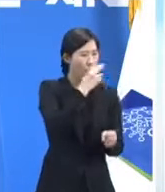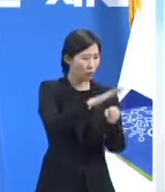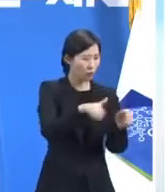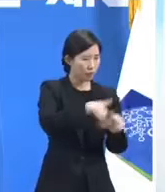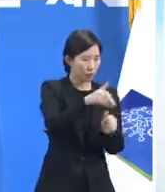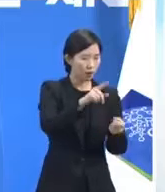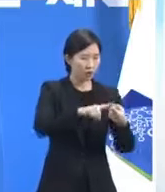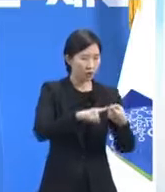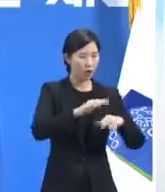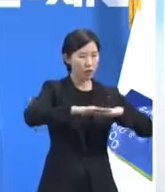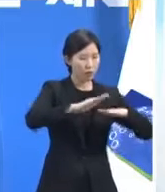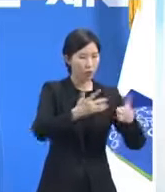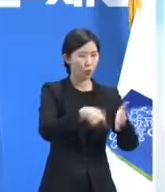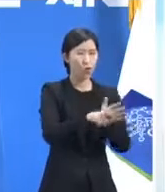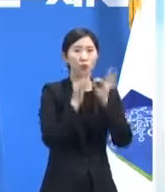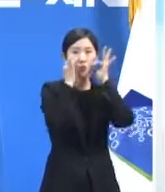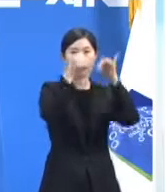다하겠습니다.